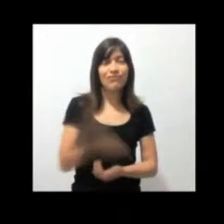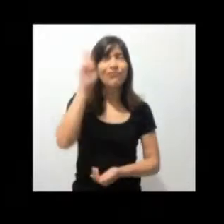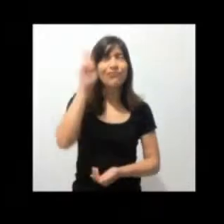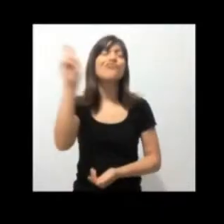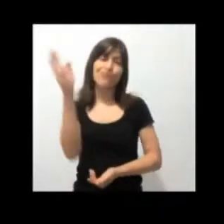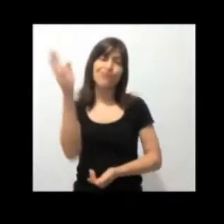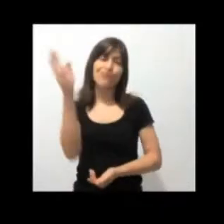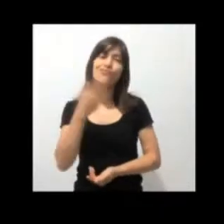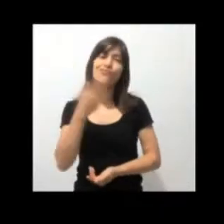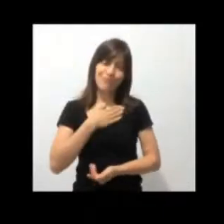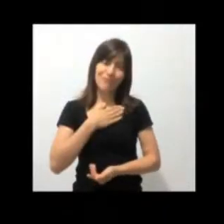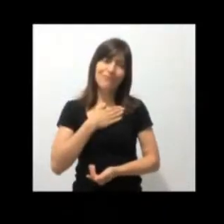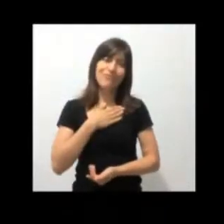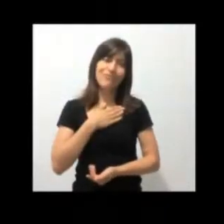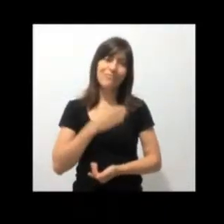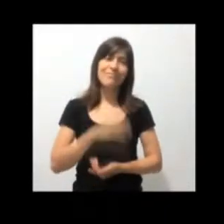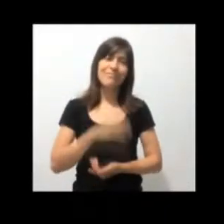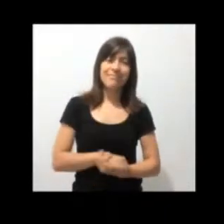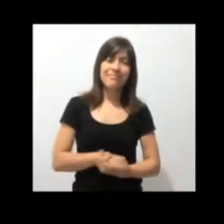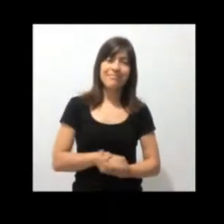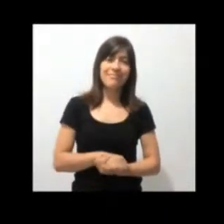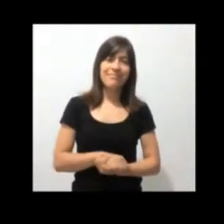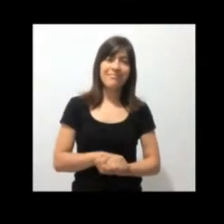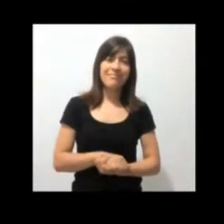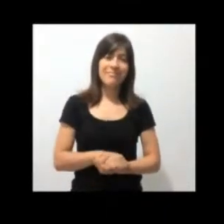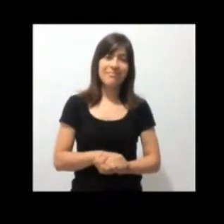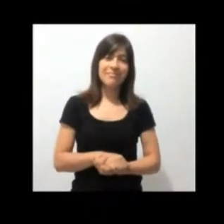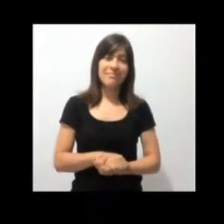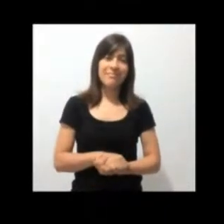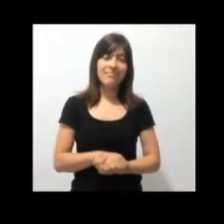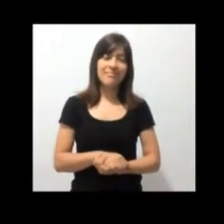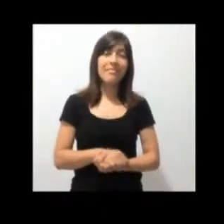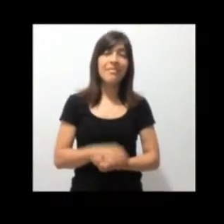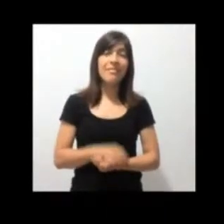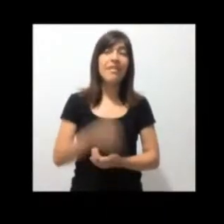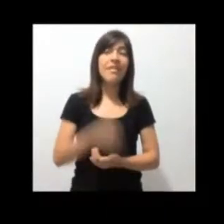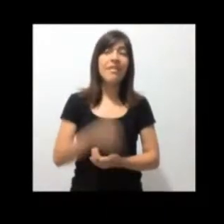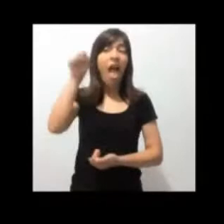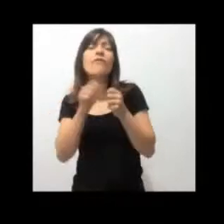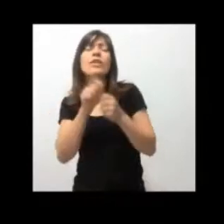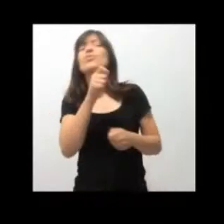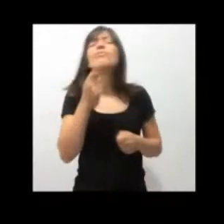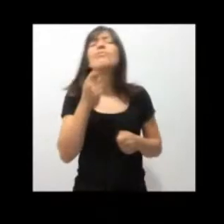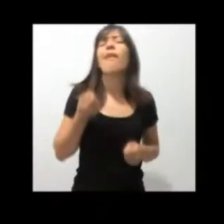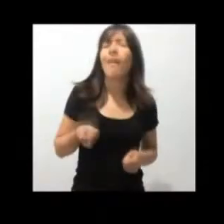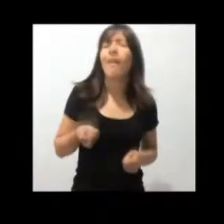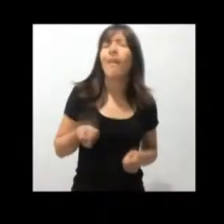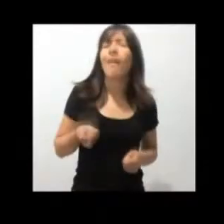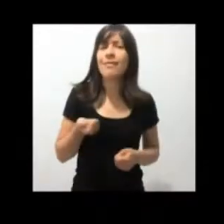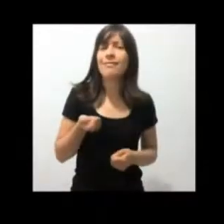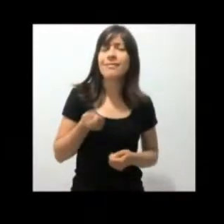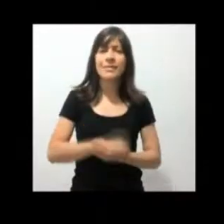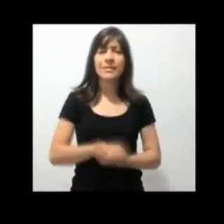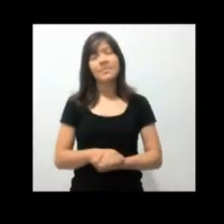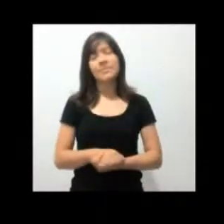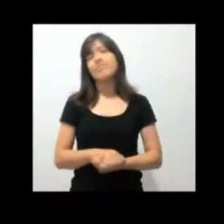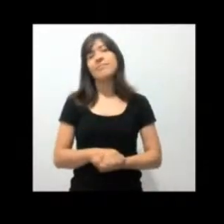chefe. E o que, que vocês acham que ela fez comigo?